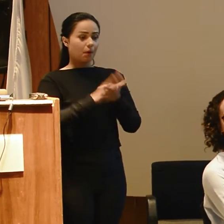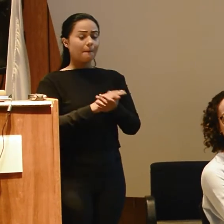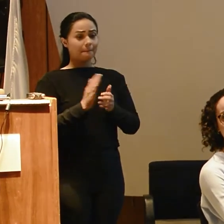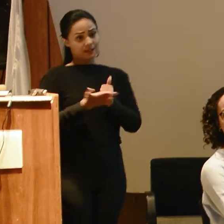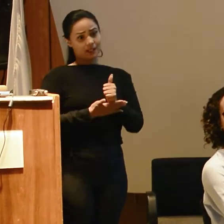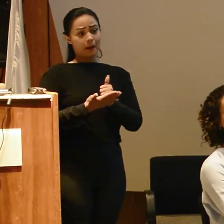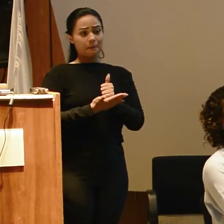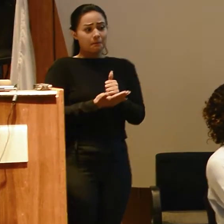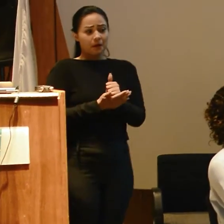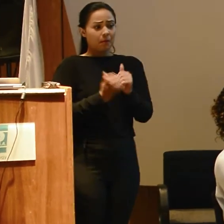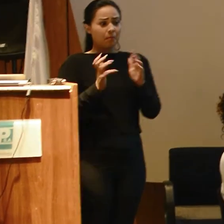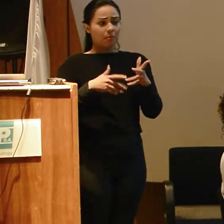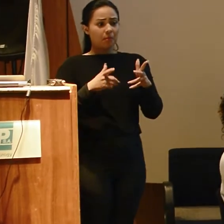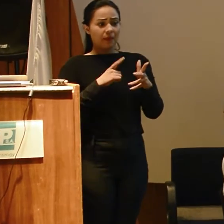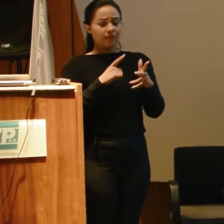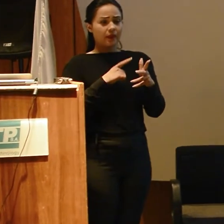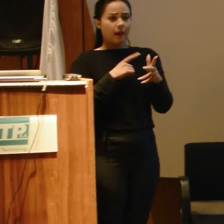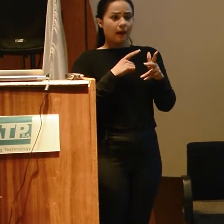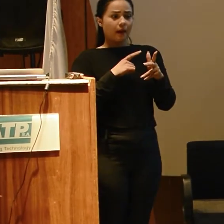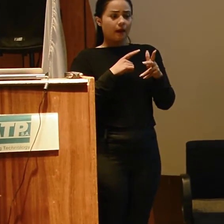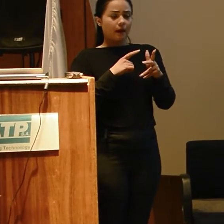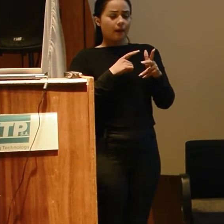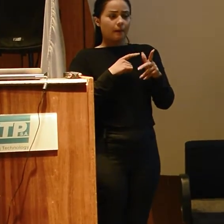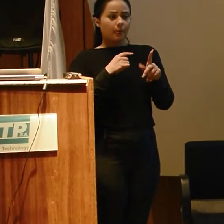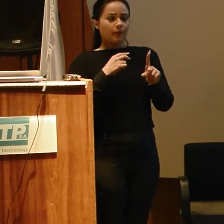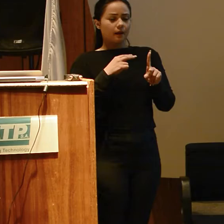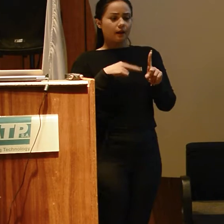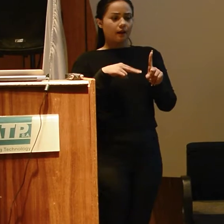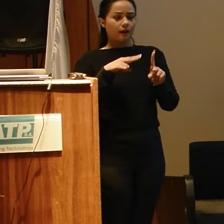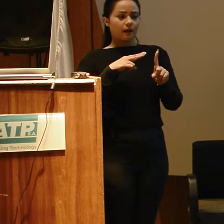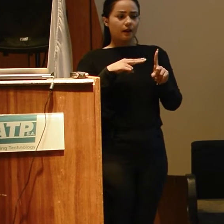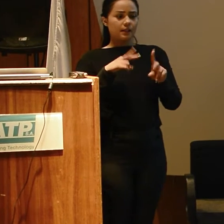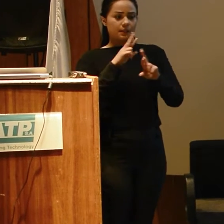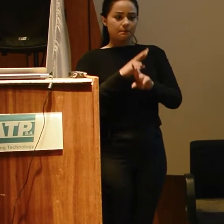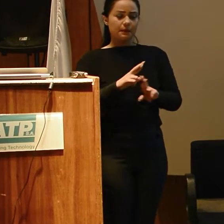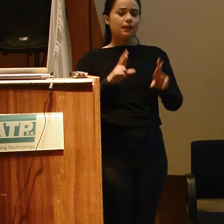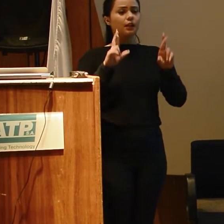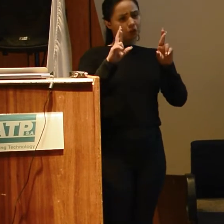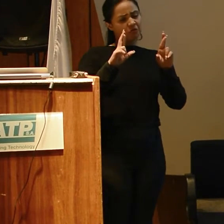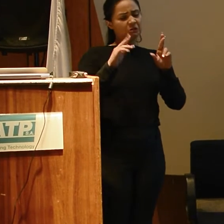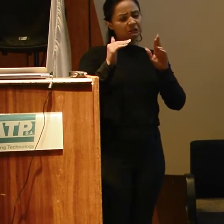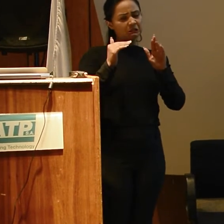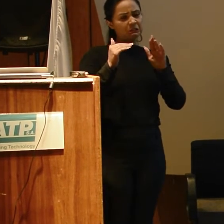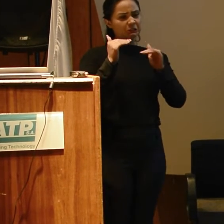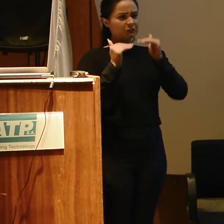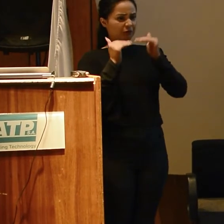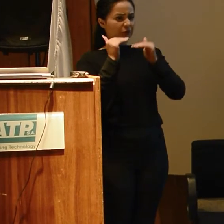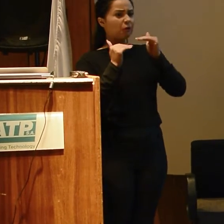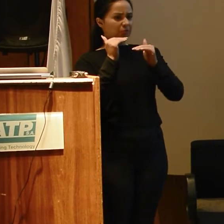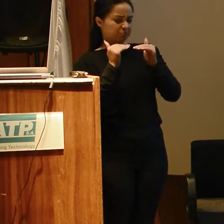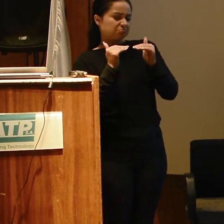Basicamente para manter as expectativas em um nível real mesmo, assim, né? Até